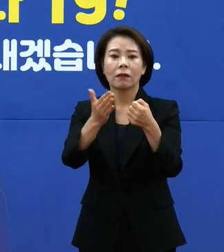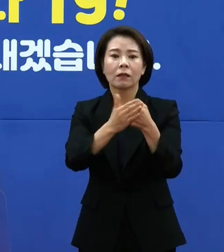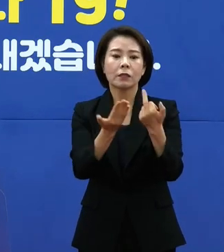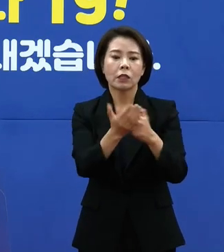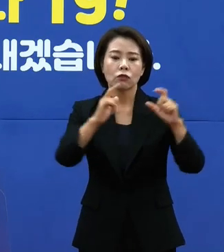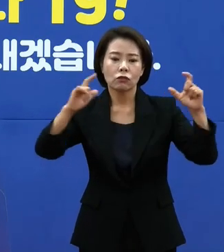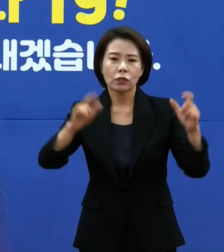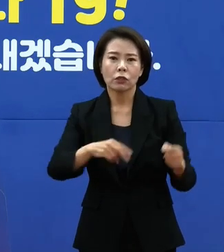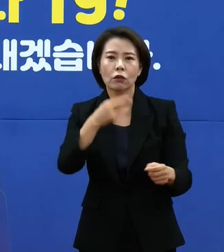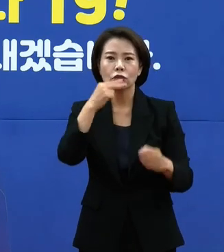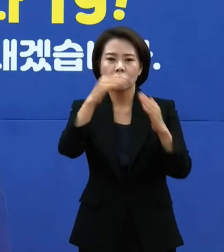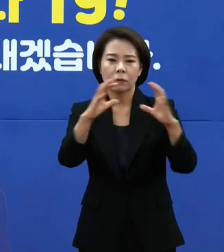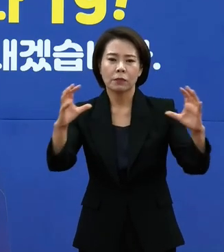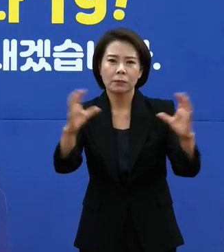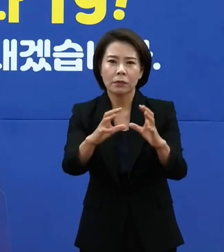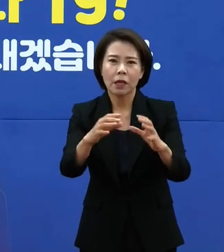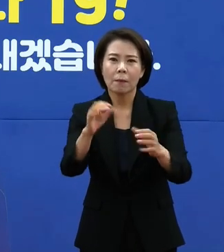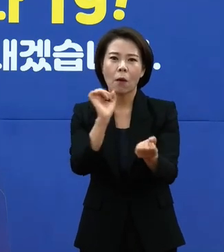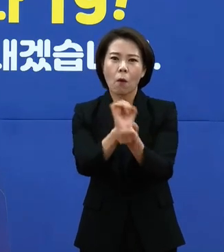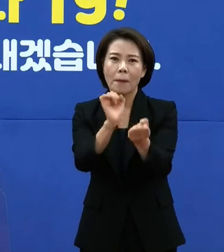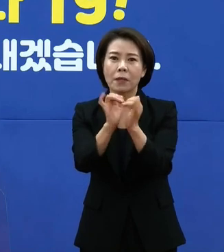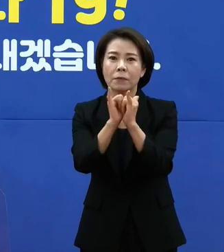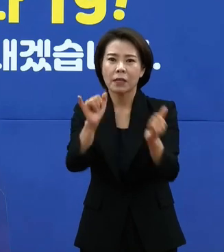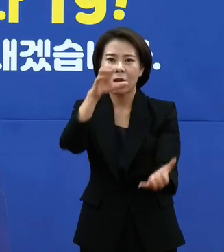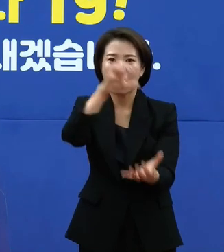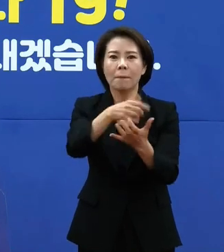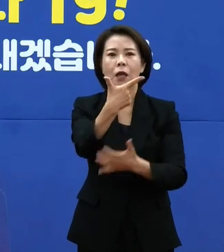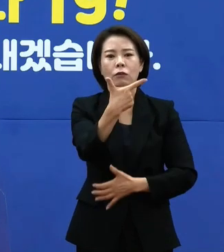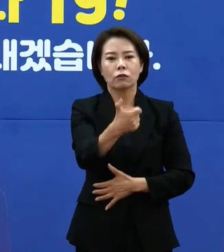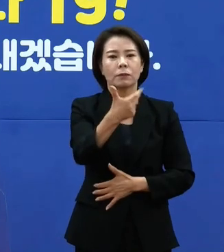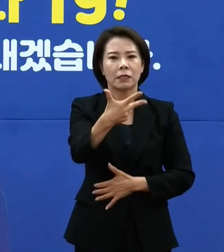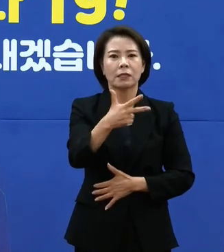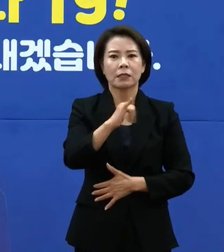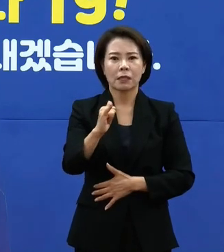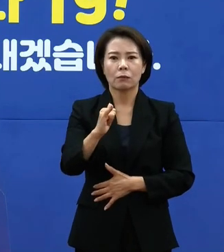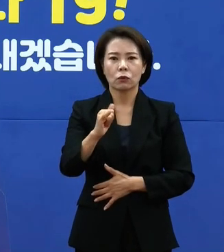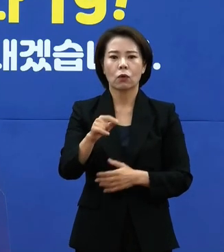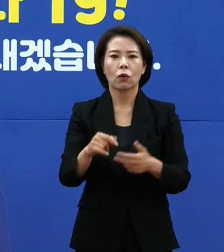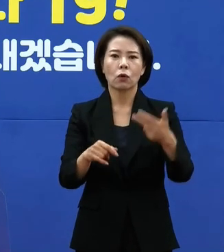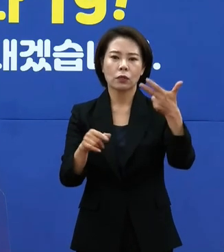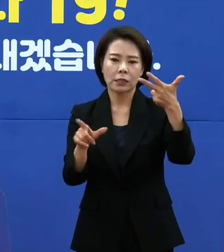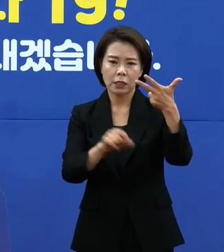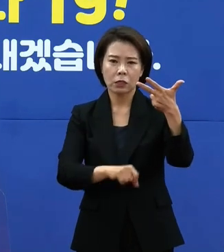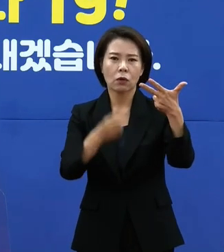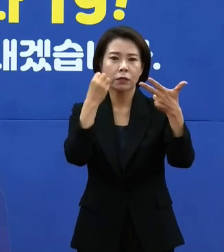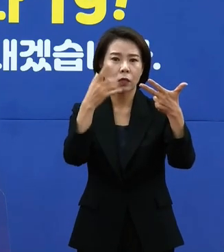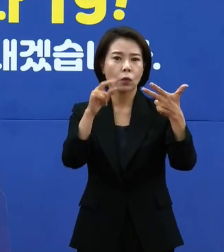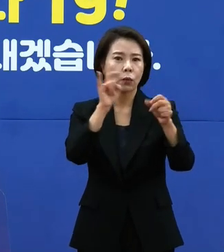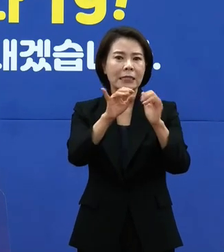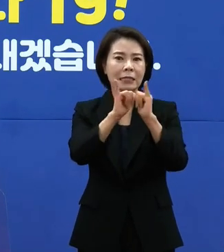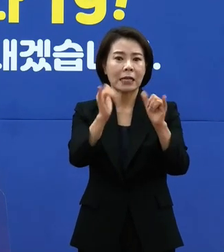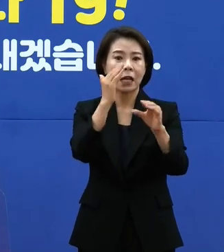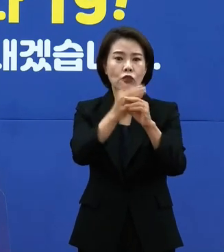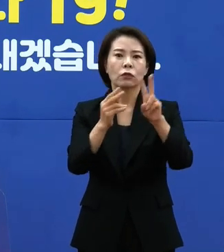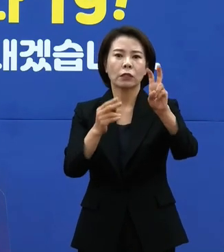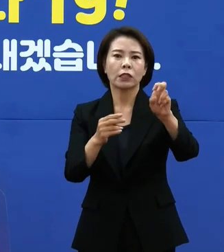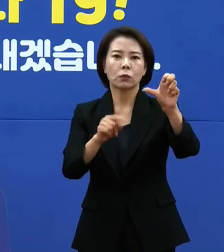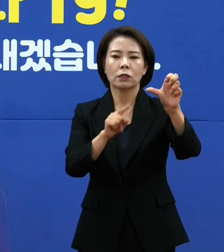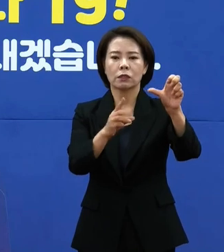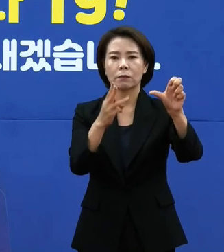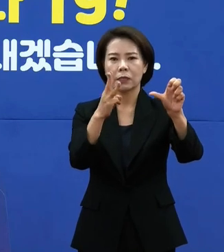제주 지역 유흥주점 집단 감염 관련 확진자는 총 67명으로 이달 신규 확진자의 25.3%를